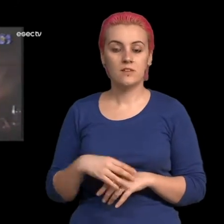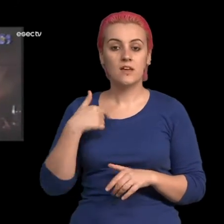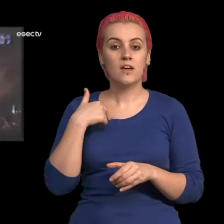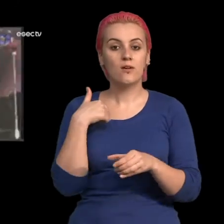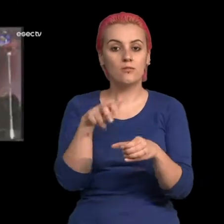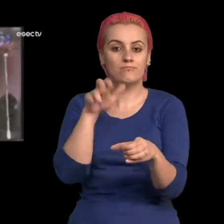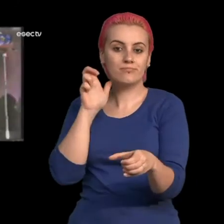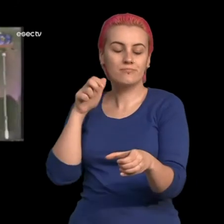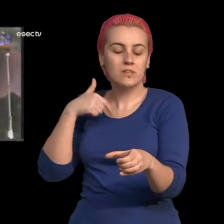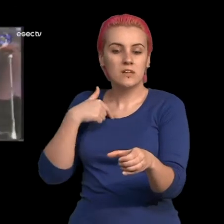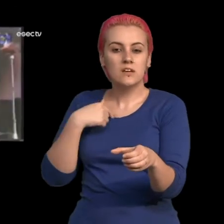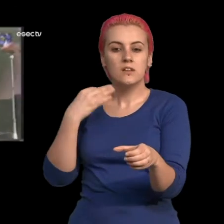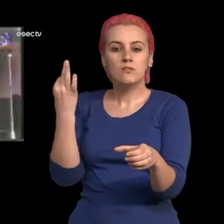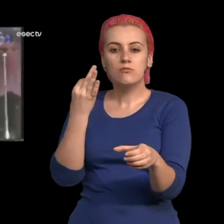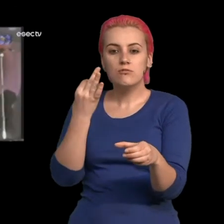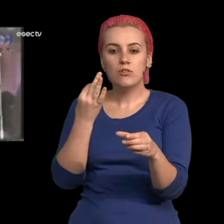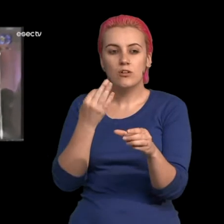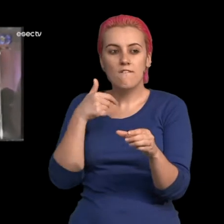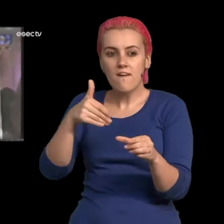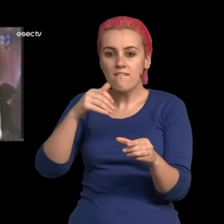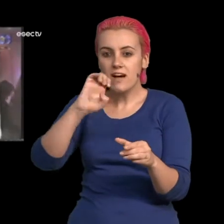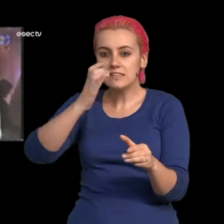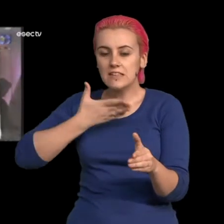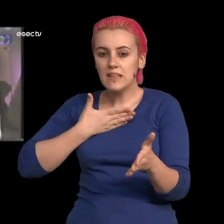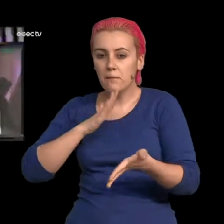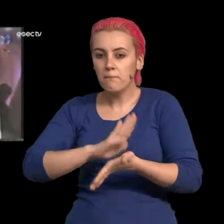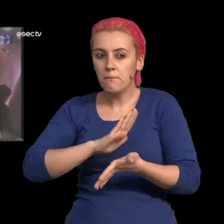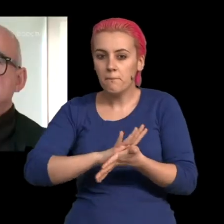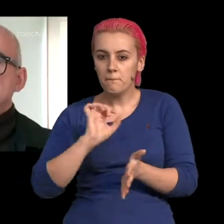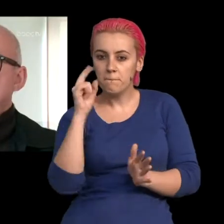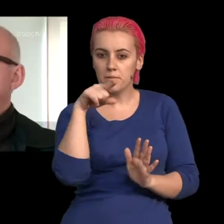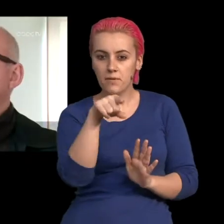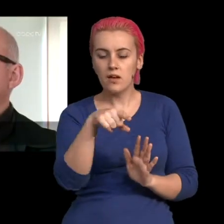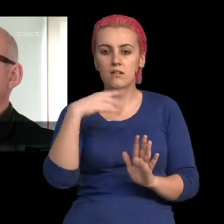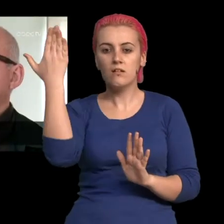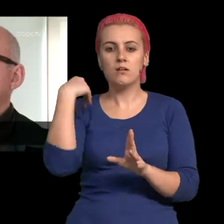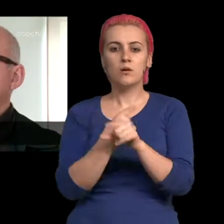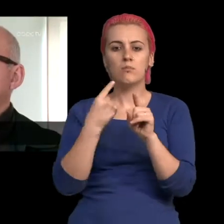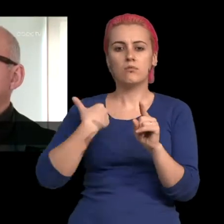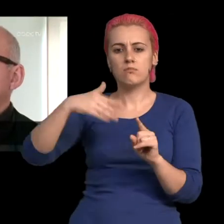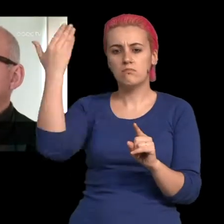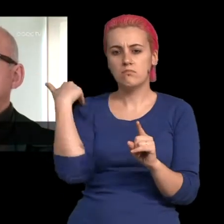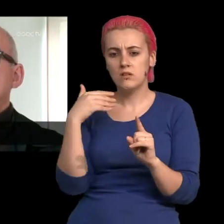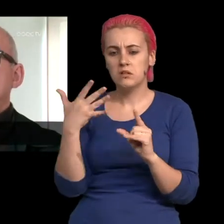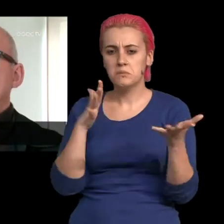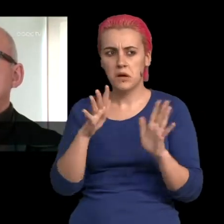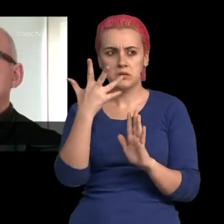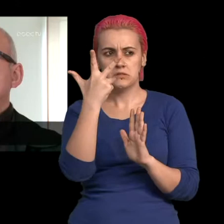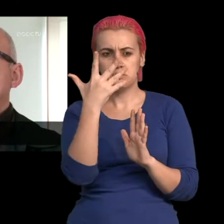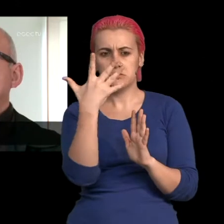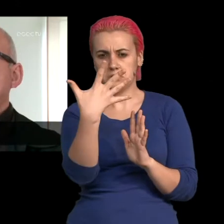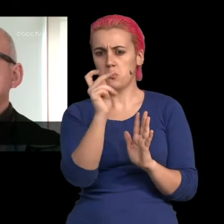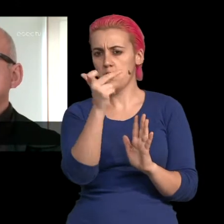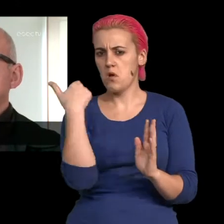Eu saí quando estávamos na promoção do primeiro CD do Repórter Estrábico. Já existíamos há pelo menos 5